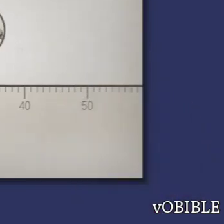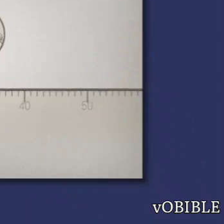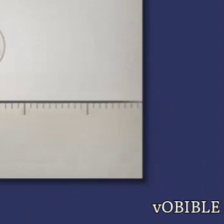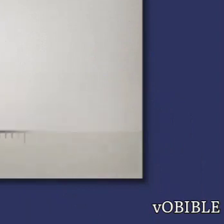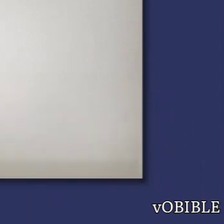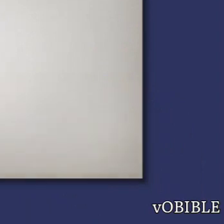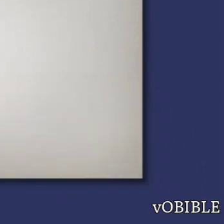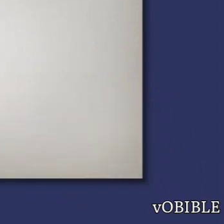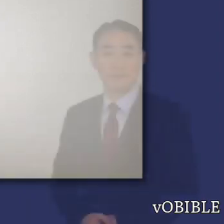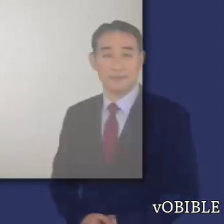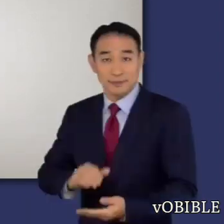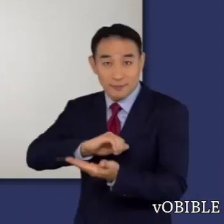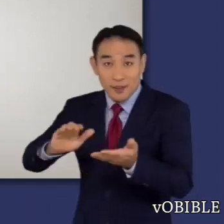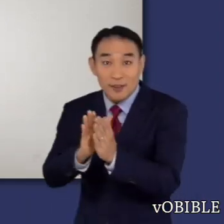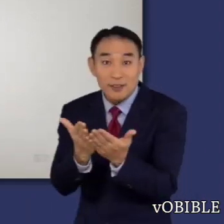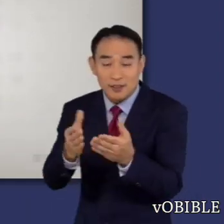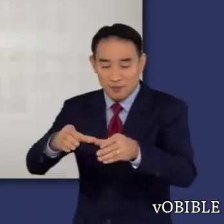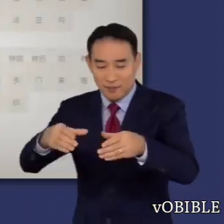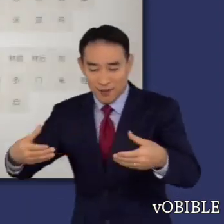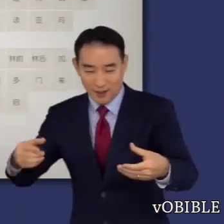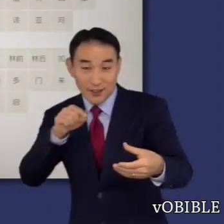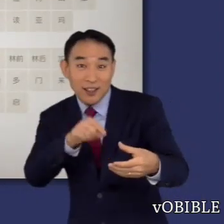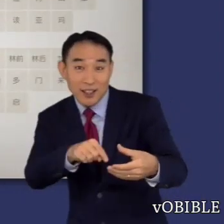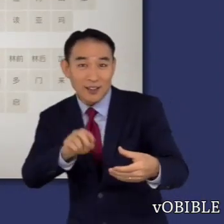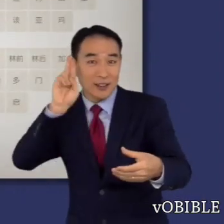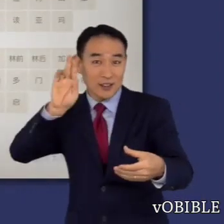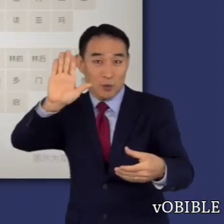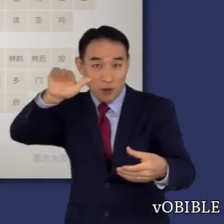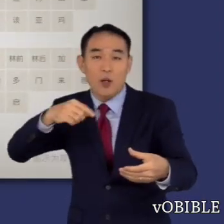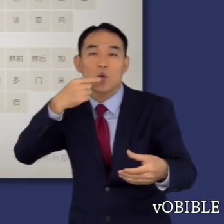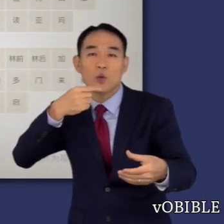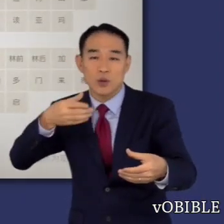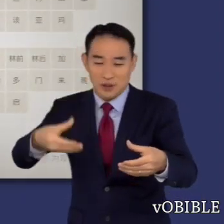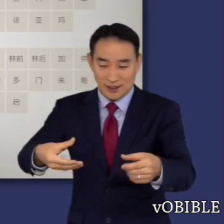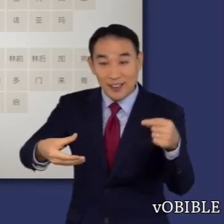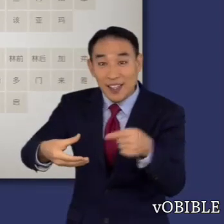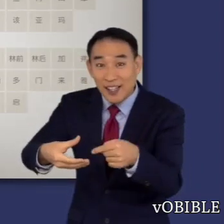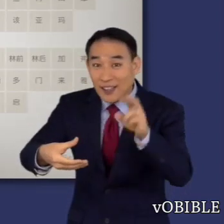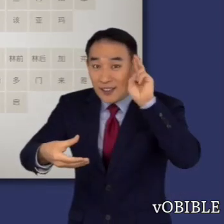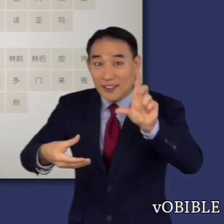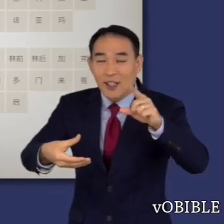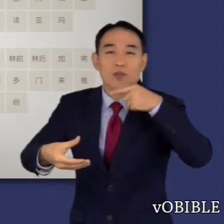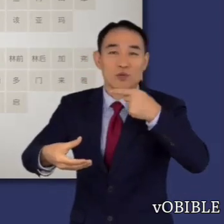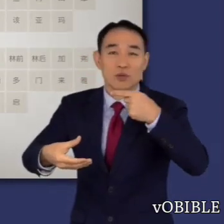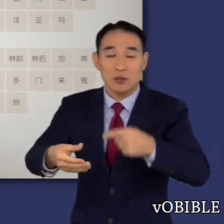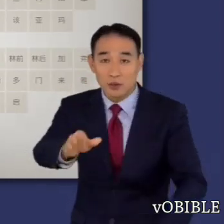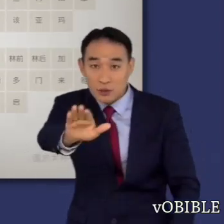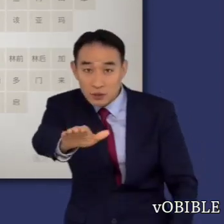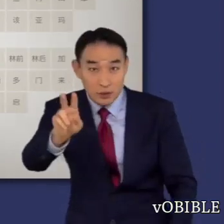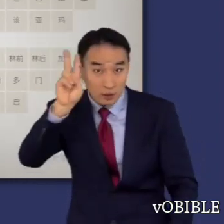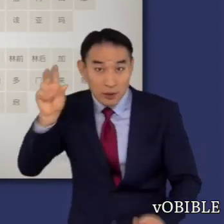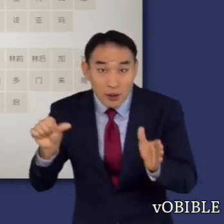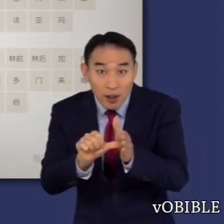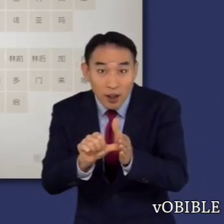门徒。你知道吗？虽然马太福音是希腊语经卷的第一卷，但证据显示马